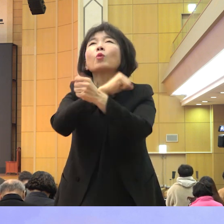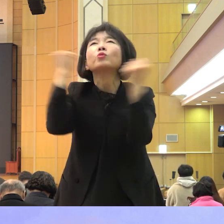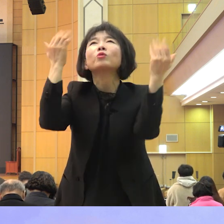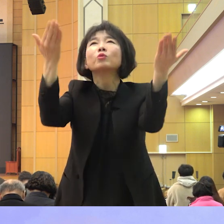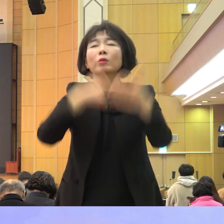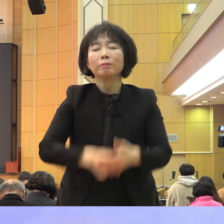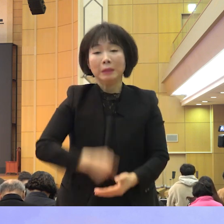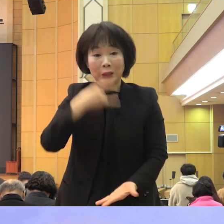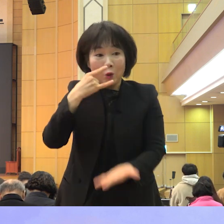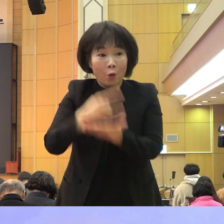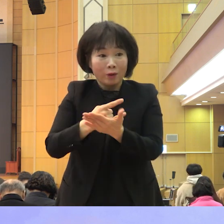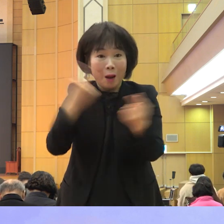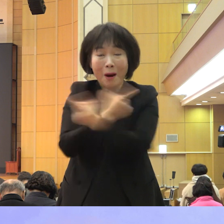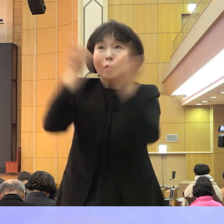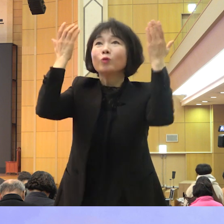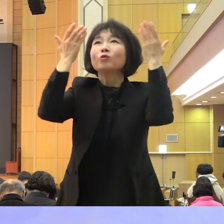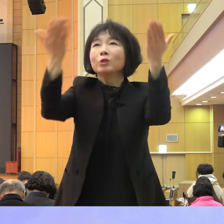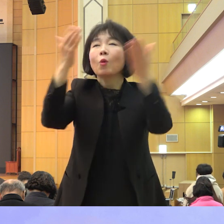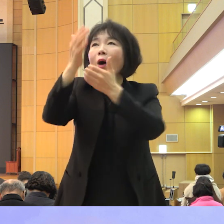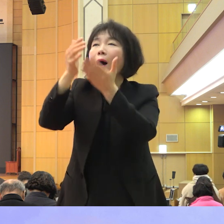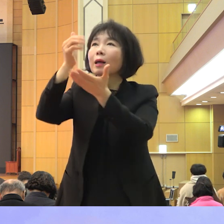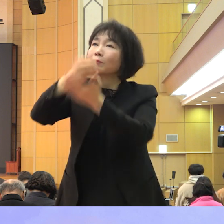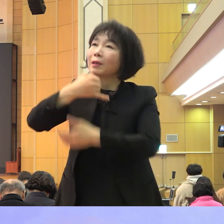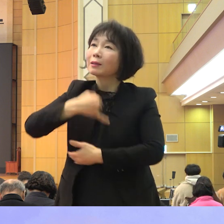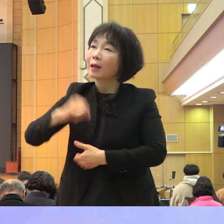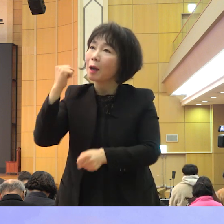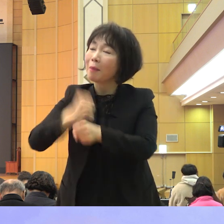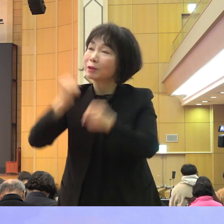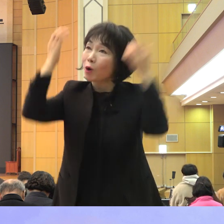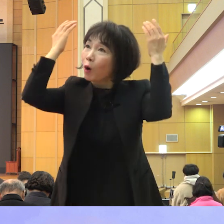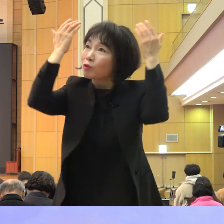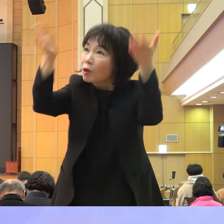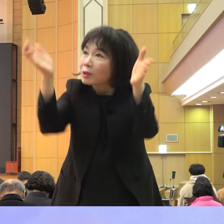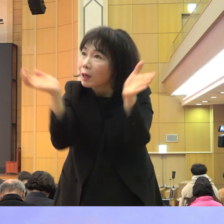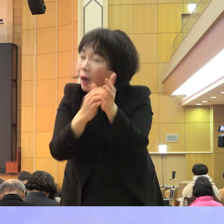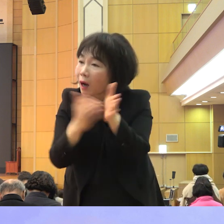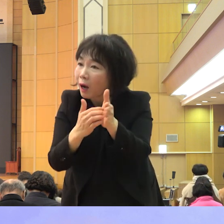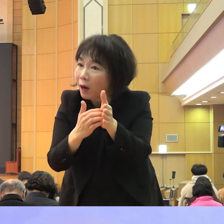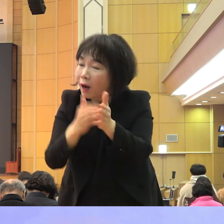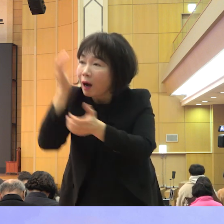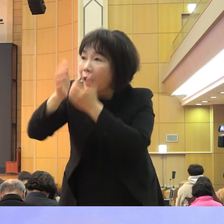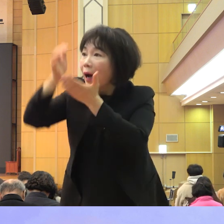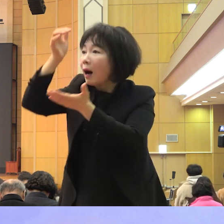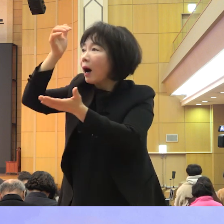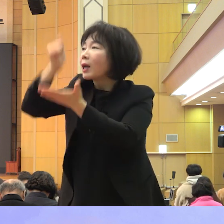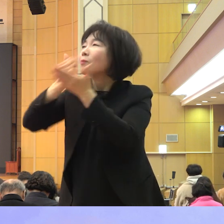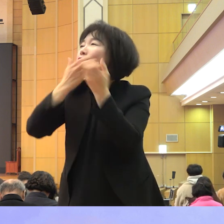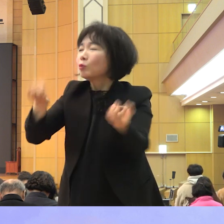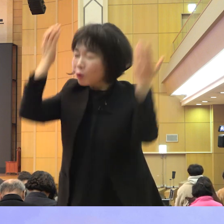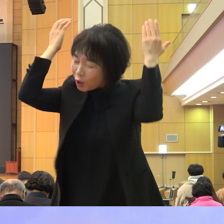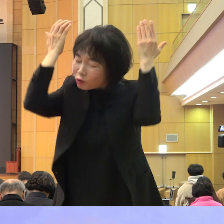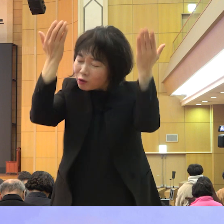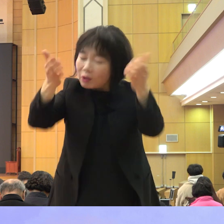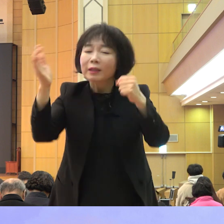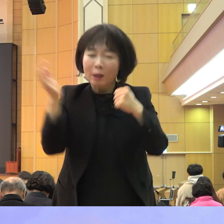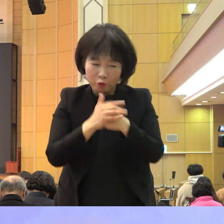의인 되게 하고 하나님 자녀 되게 하고 하나님이